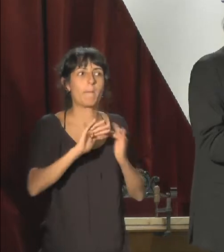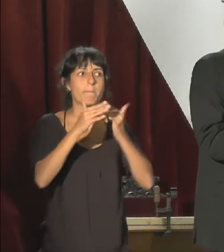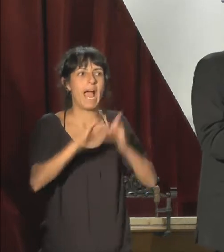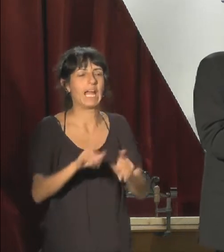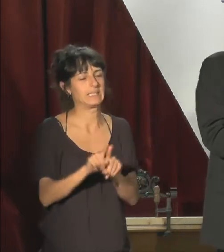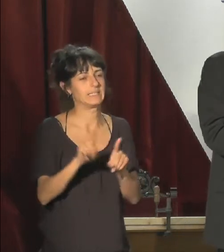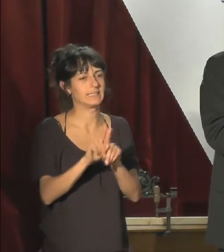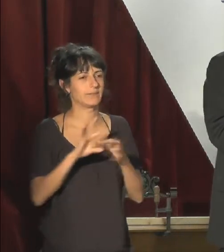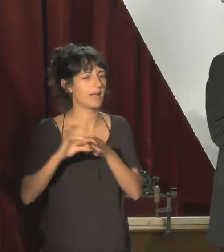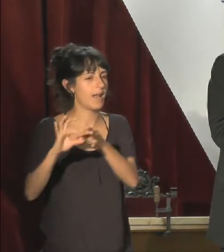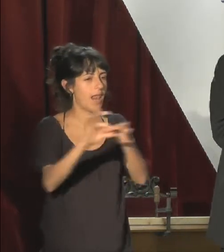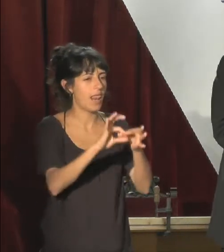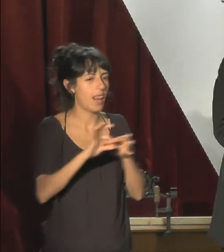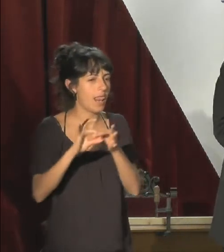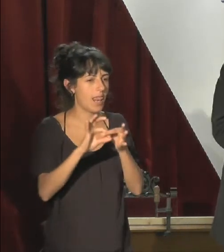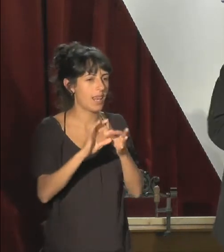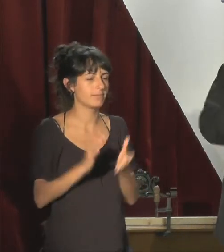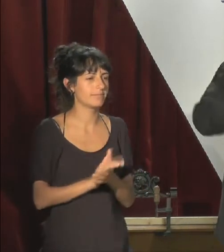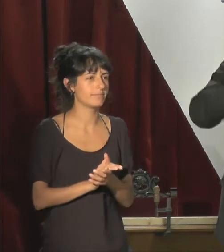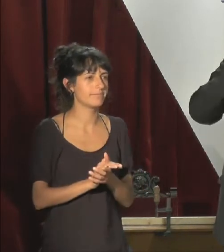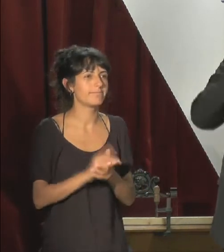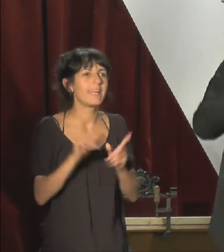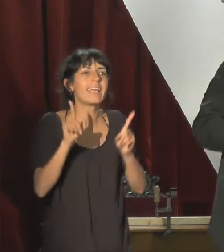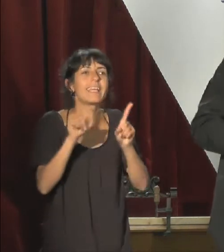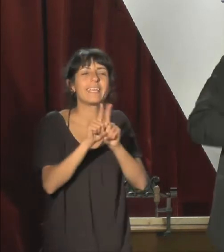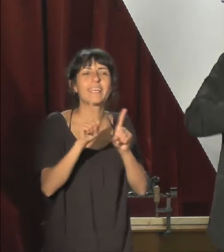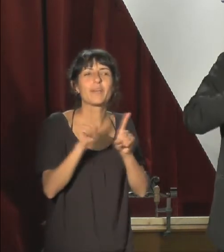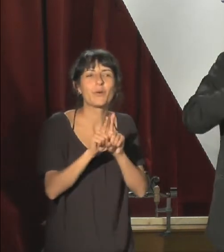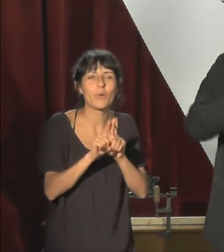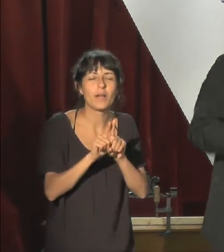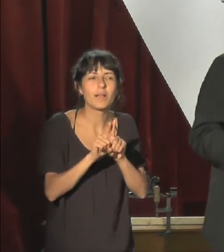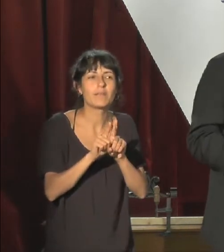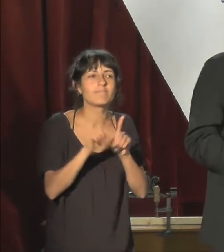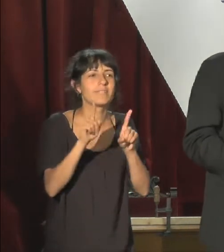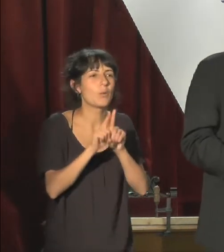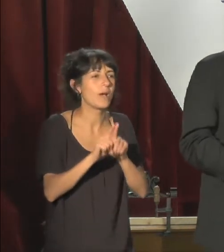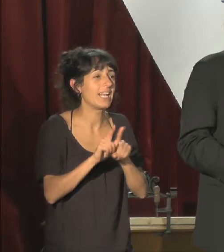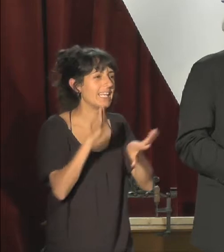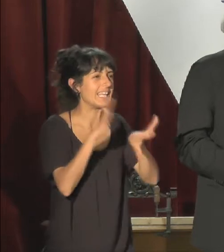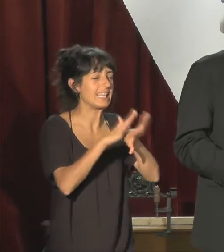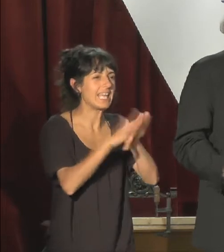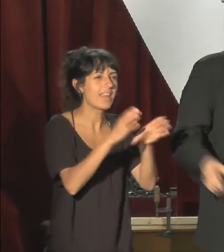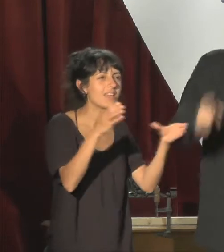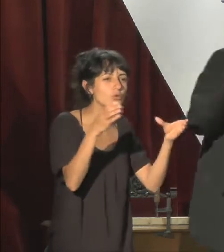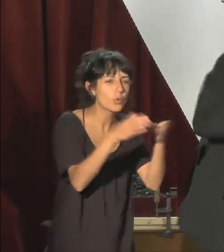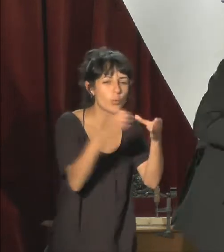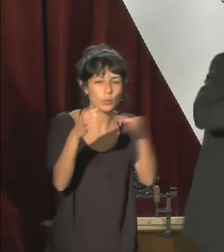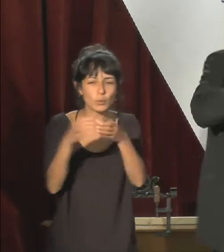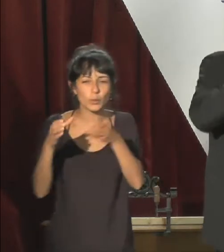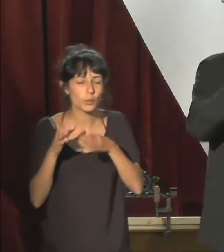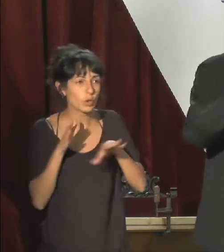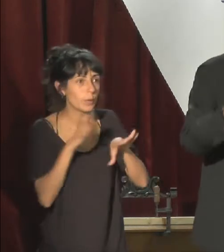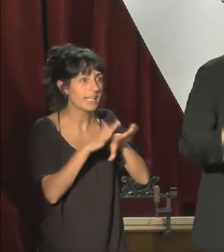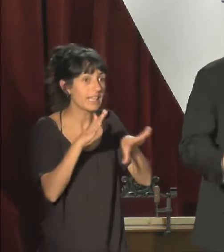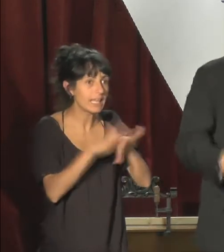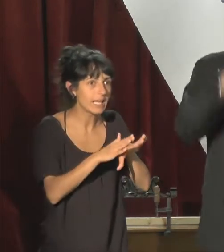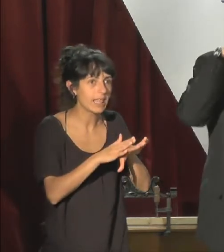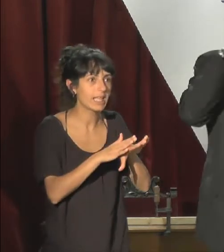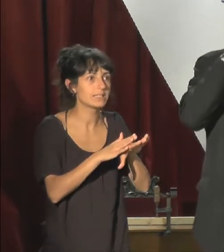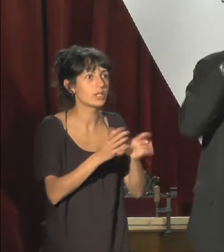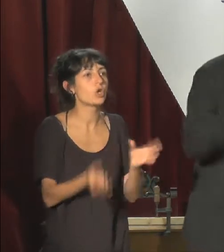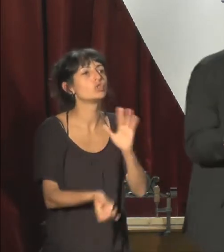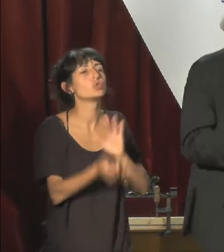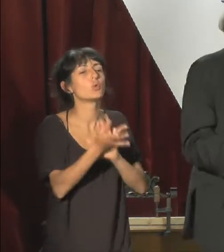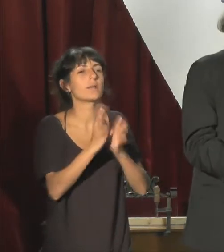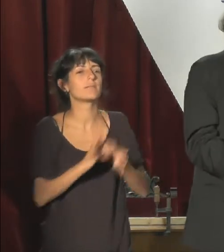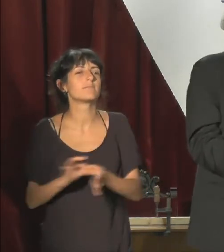gran constelación da fraternidade das esquerdas, nacionalistas e internacionalistas.